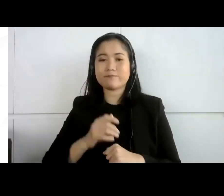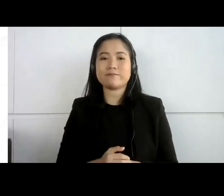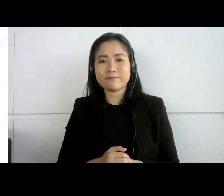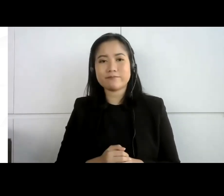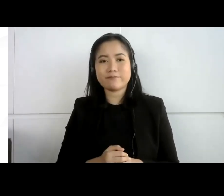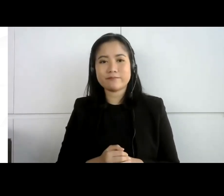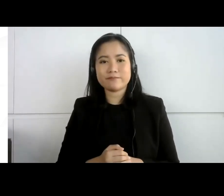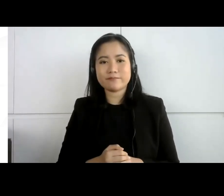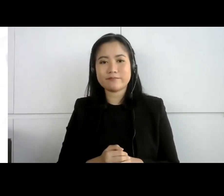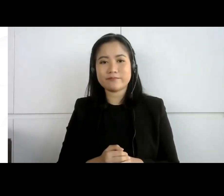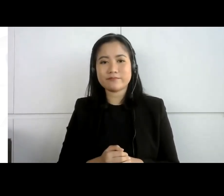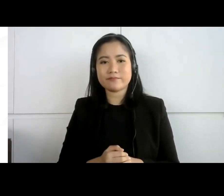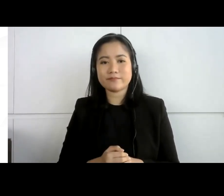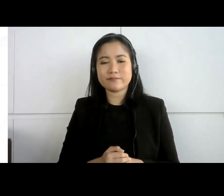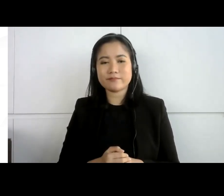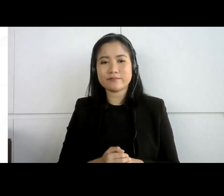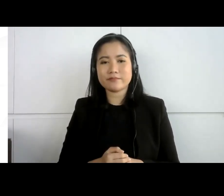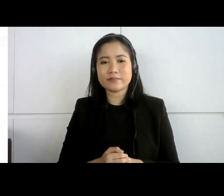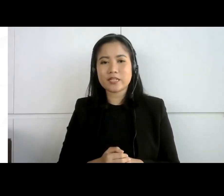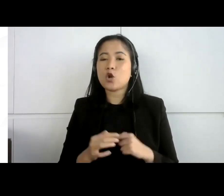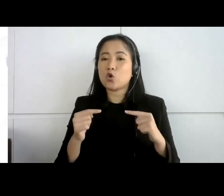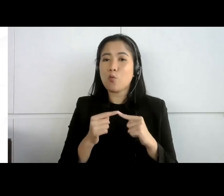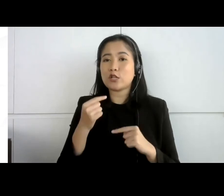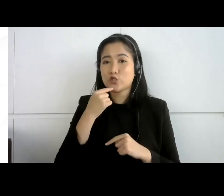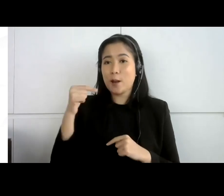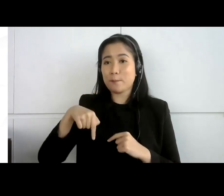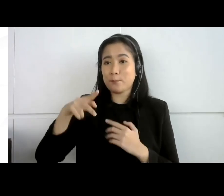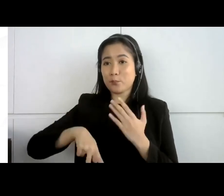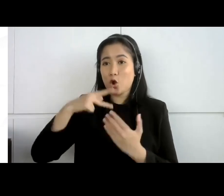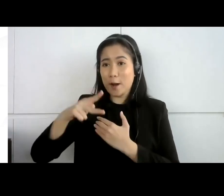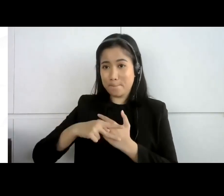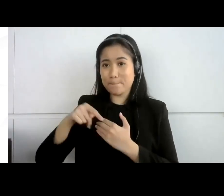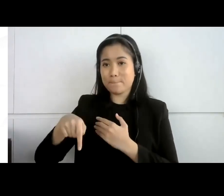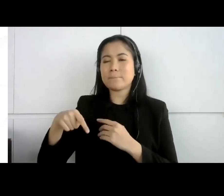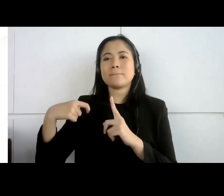kaitan dengan program ini, kenapa KPA dan